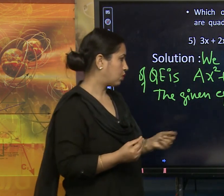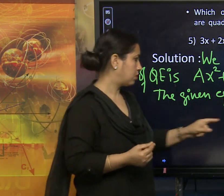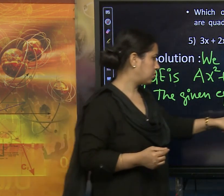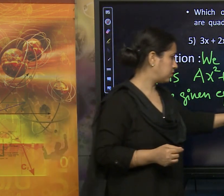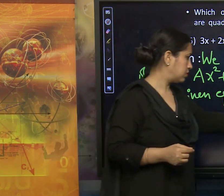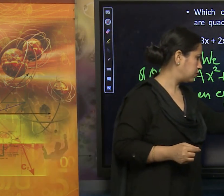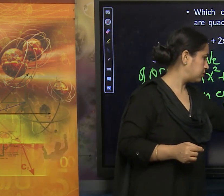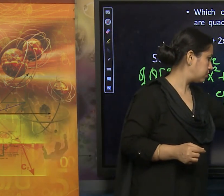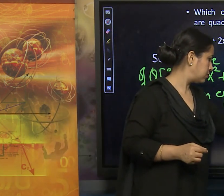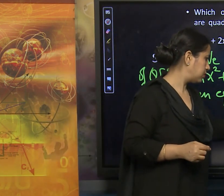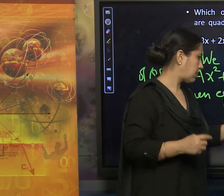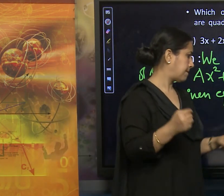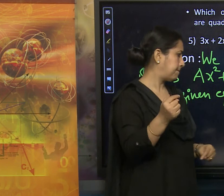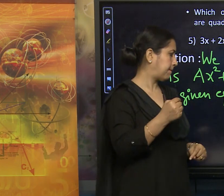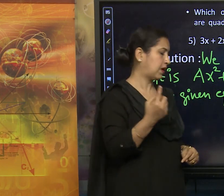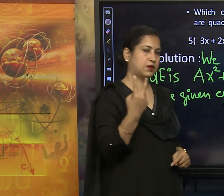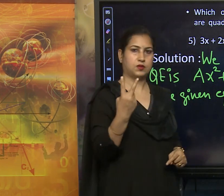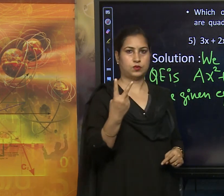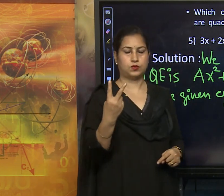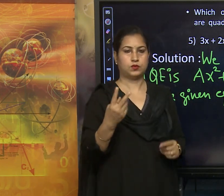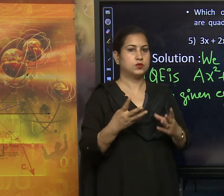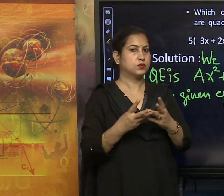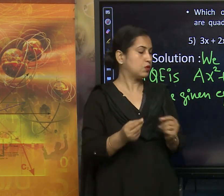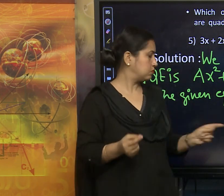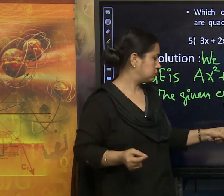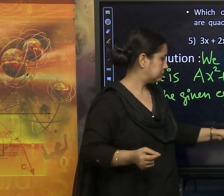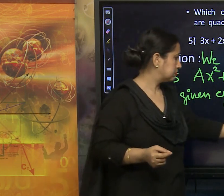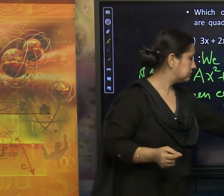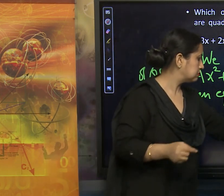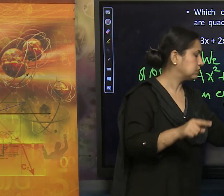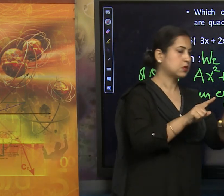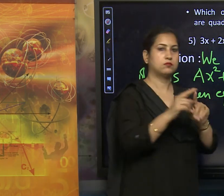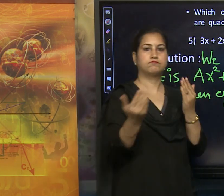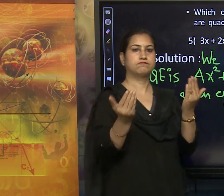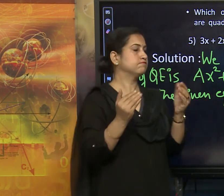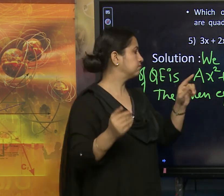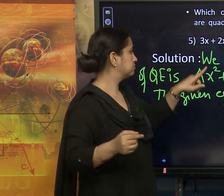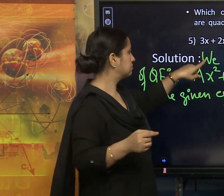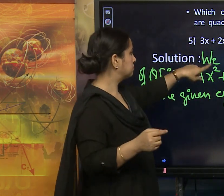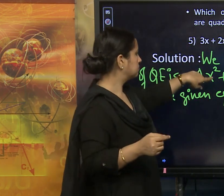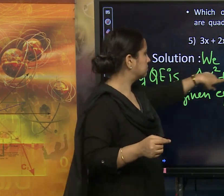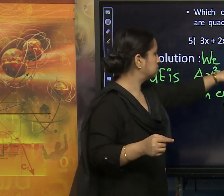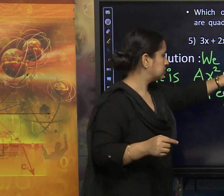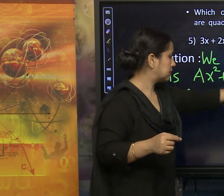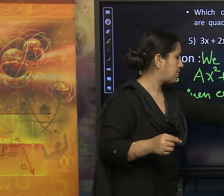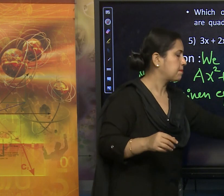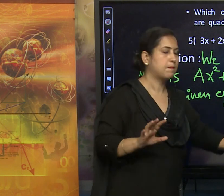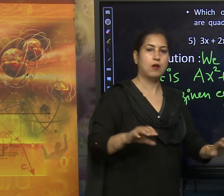अब ये हमारा समीकरण हल करने के बाद हमें मिला है। अब इसको इससे कंपेयर करेंगे